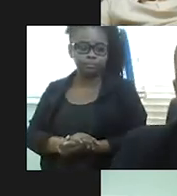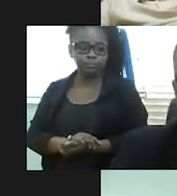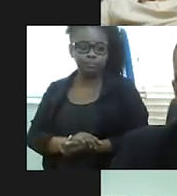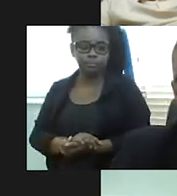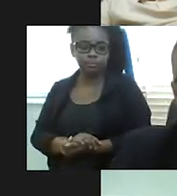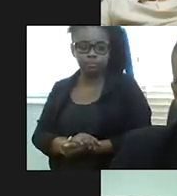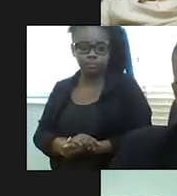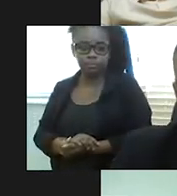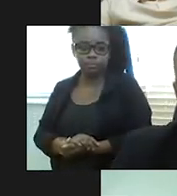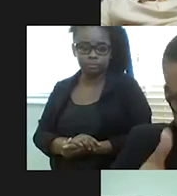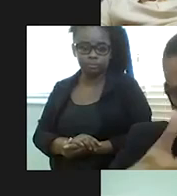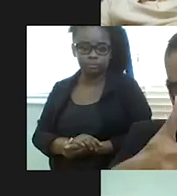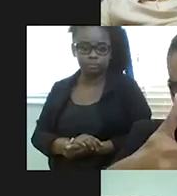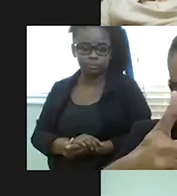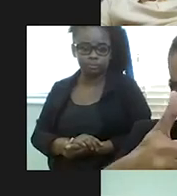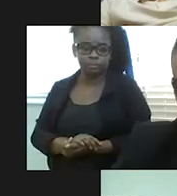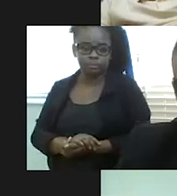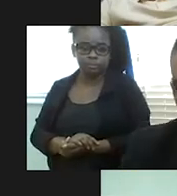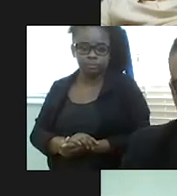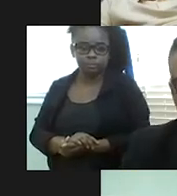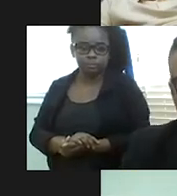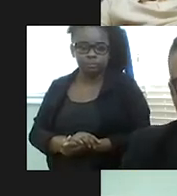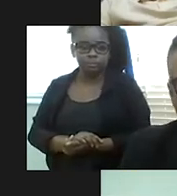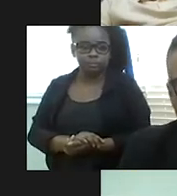Nivan, você está sem áudio. Ok.